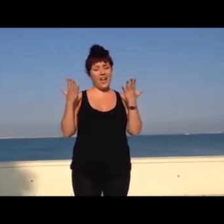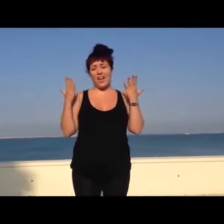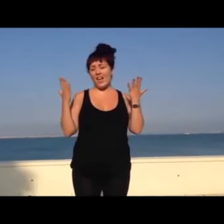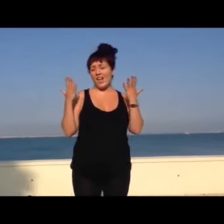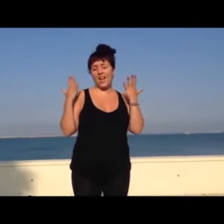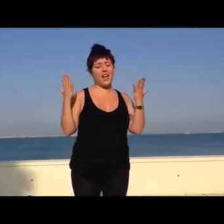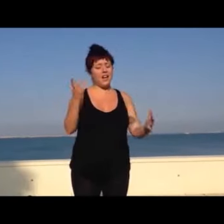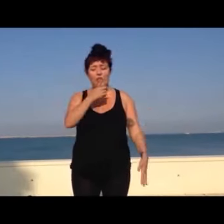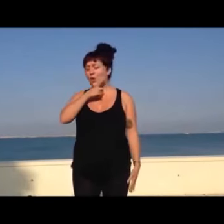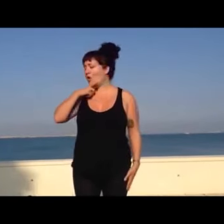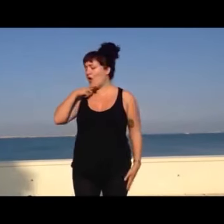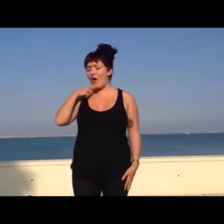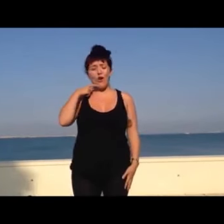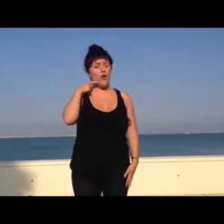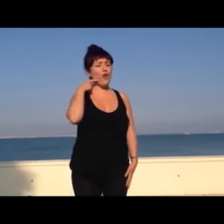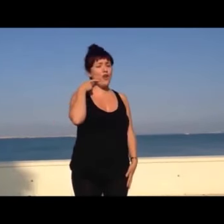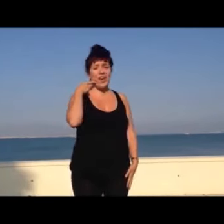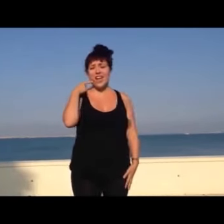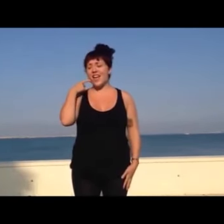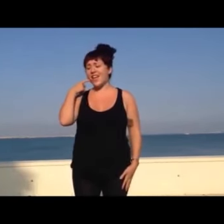¡Ay, dolores!